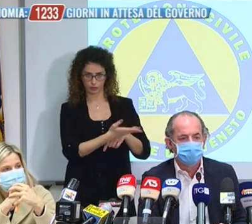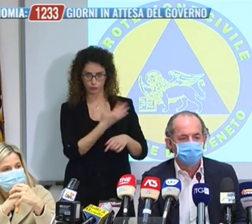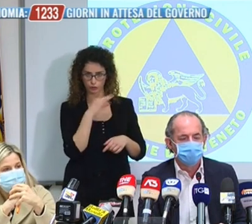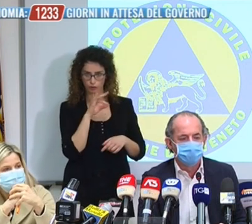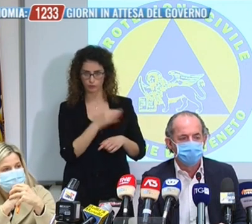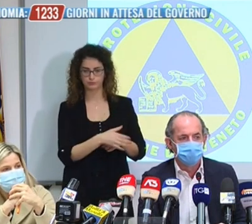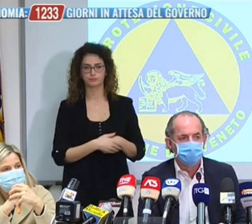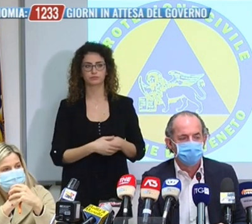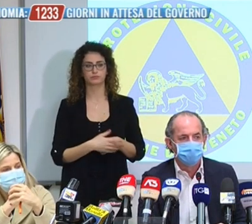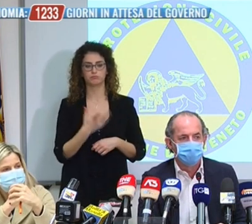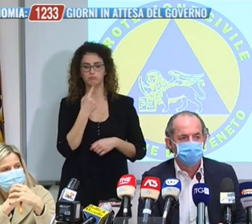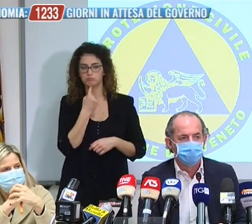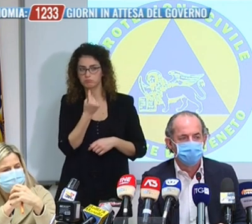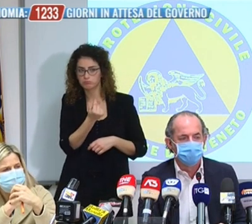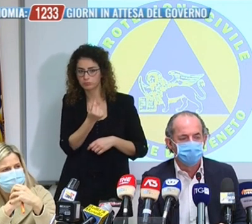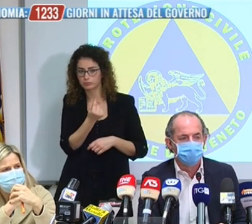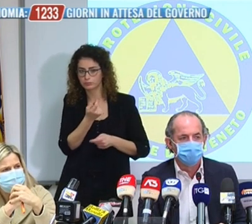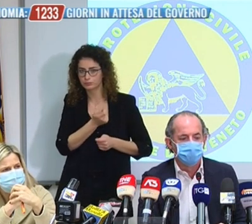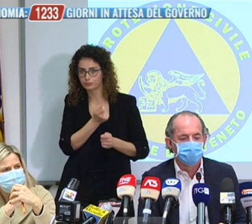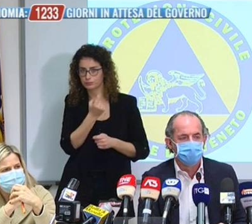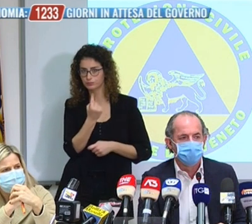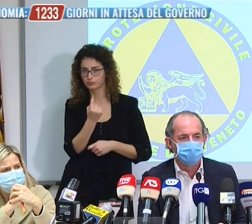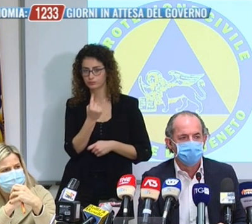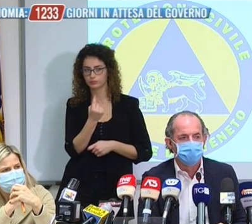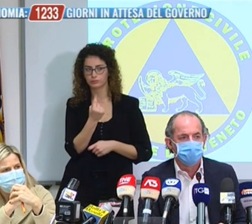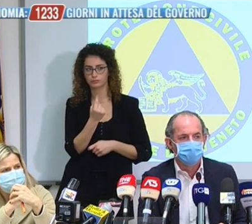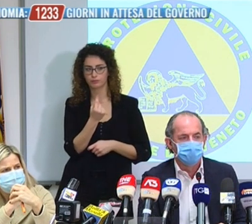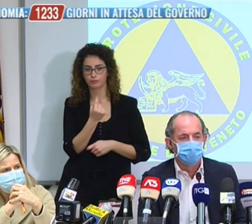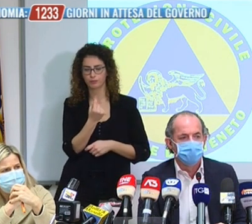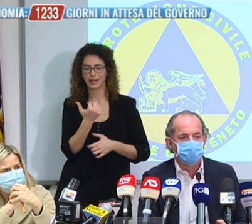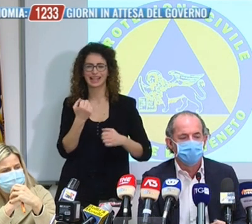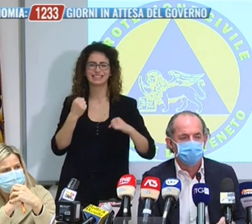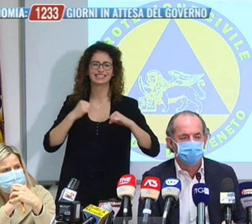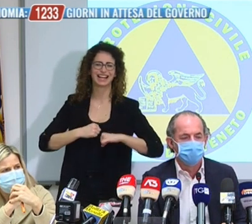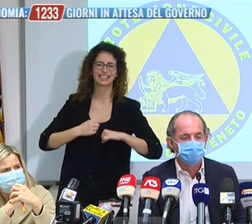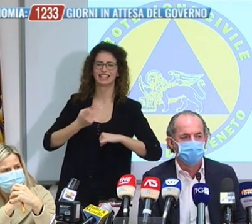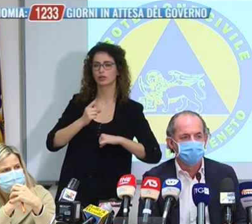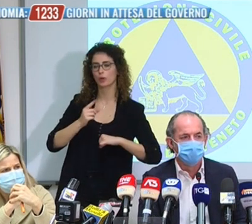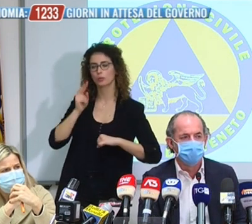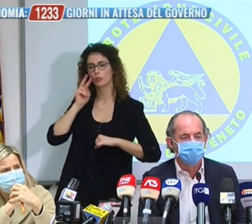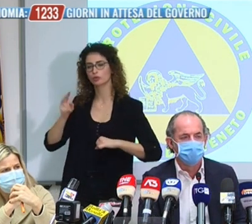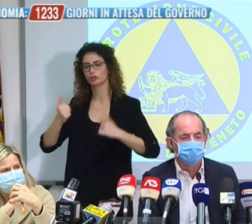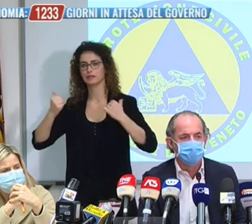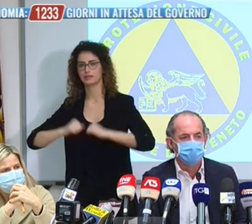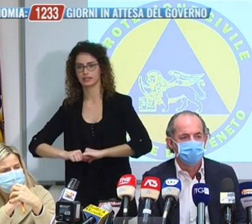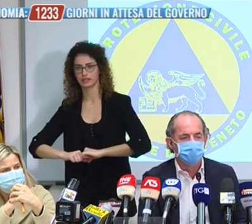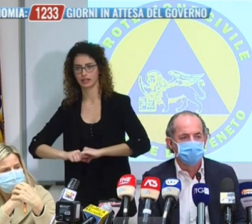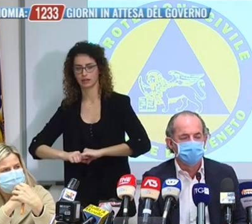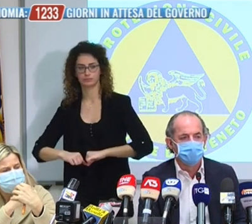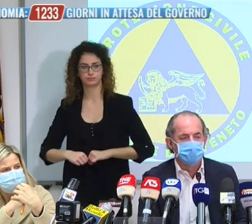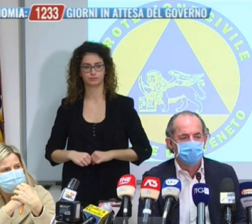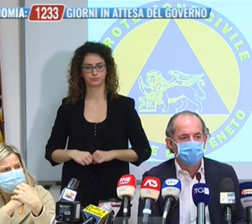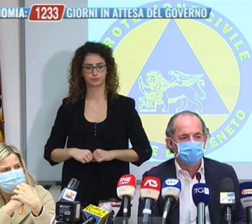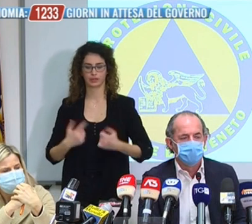ecco, una sollecitazione magari che più che sanitaria è di carattere sociale, no? Certamente in questo